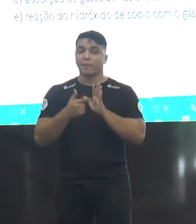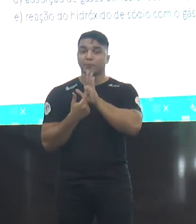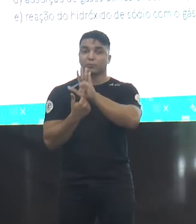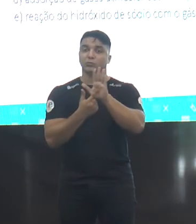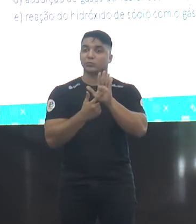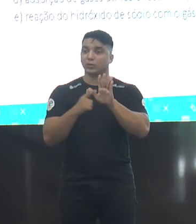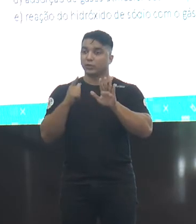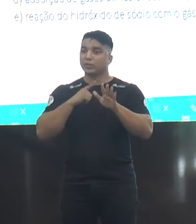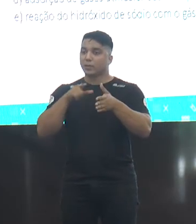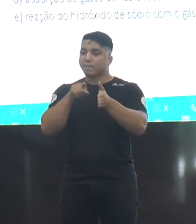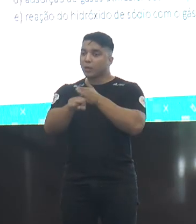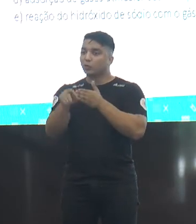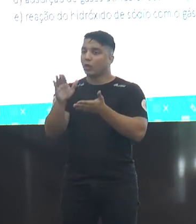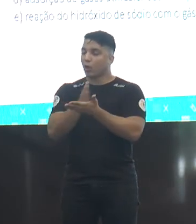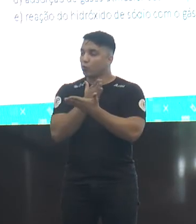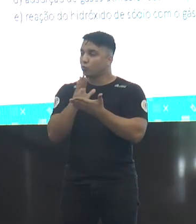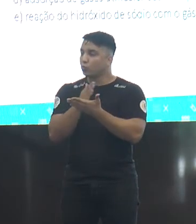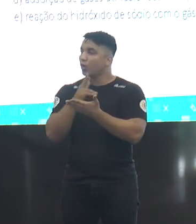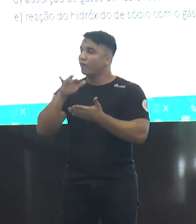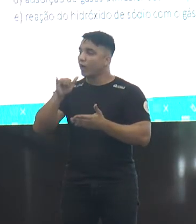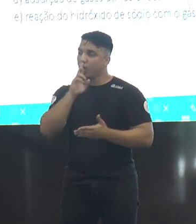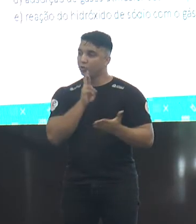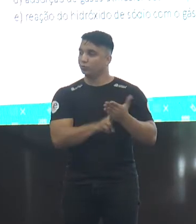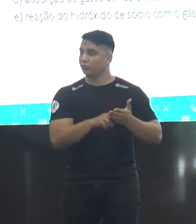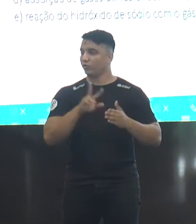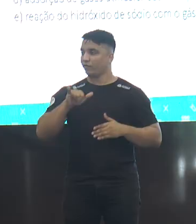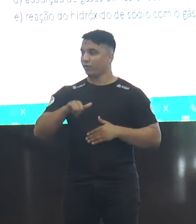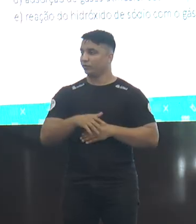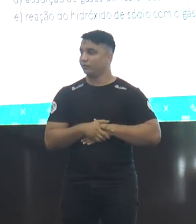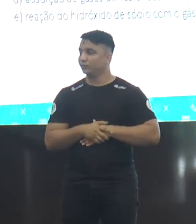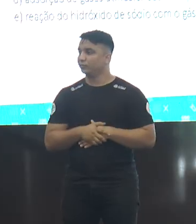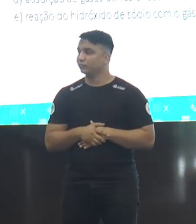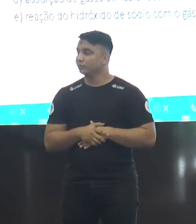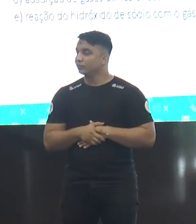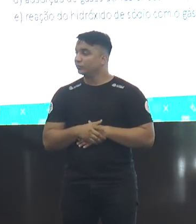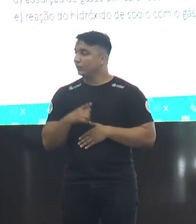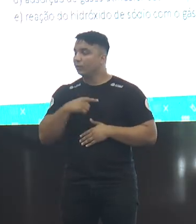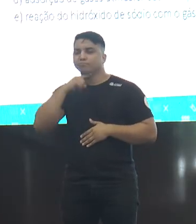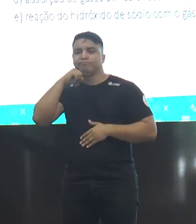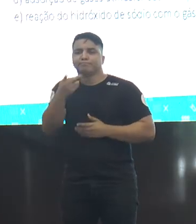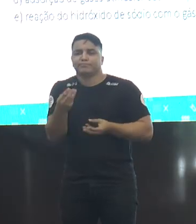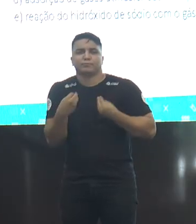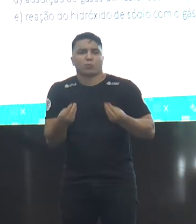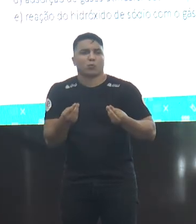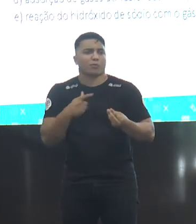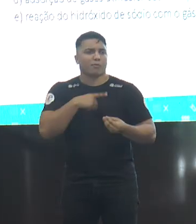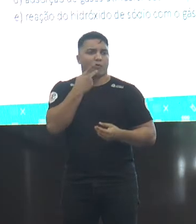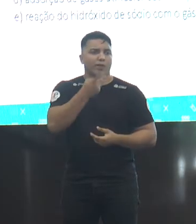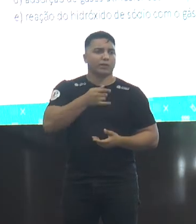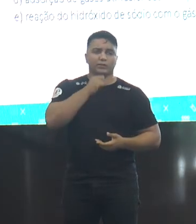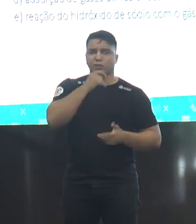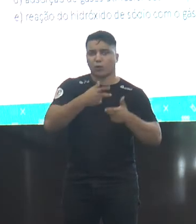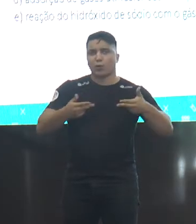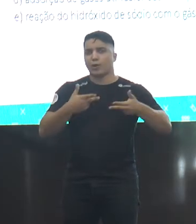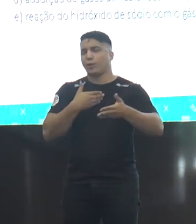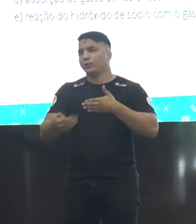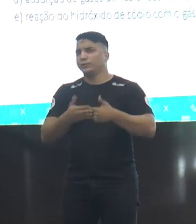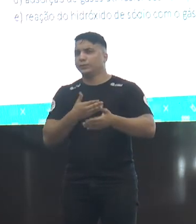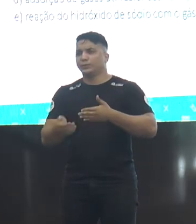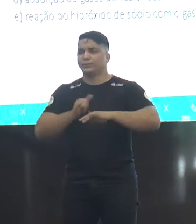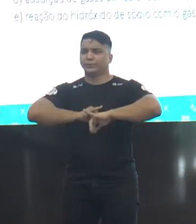tem questões do Enem que a gente vai conseguir resolver. Não adianta eu dizer aqui para vocês um bocado de